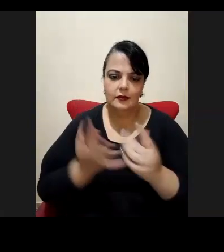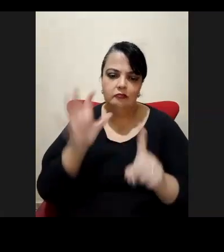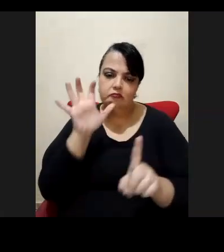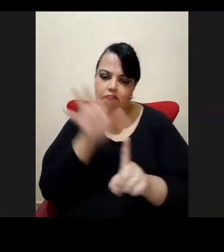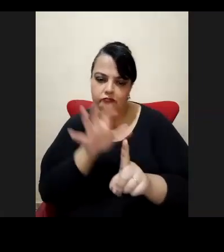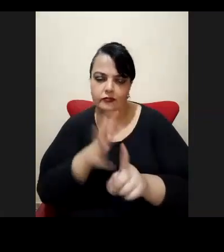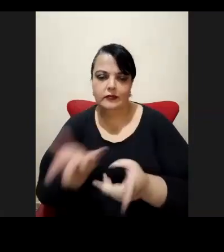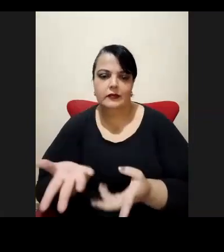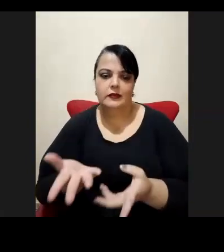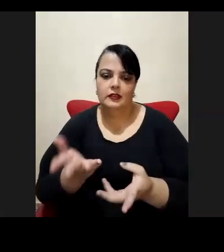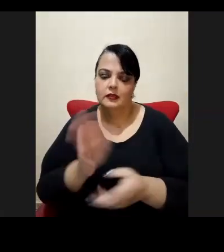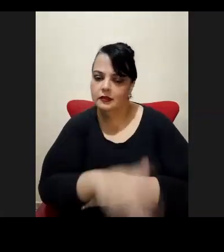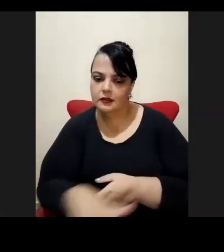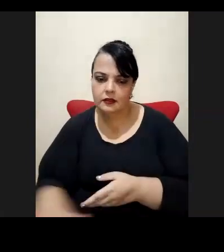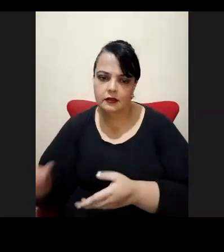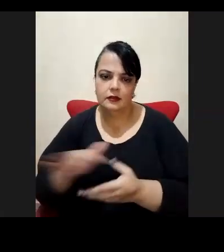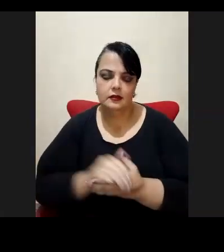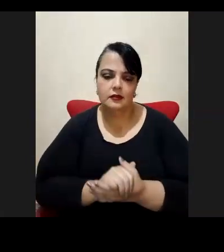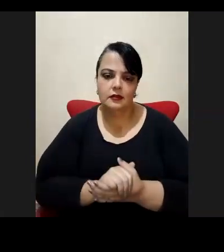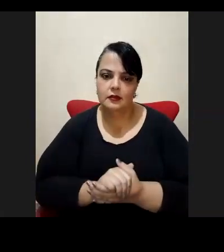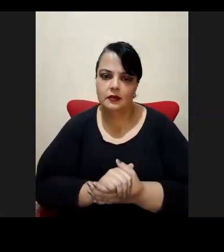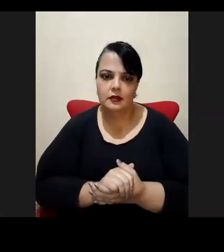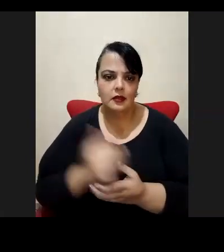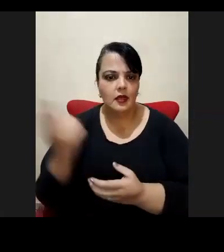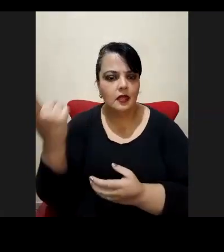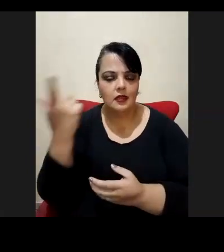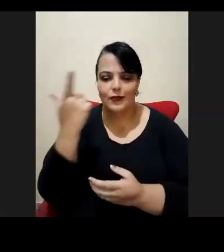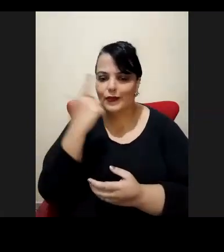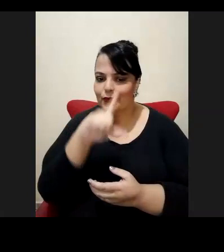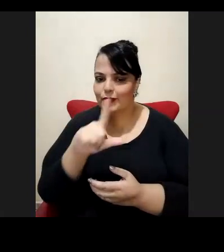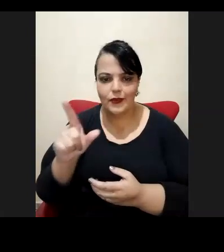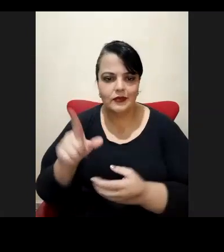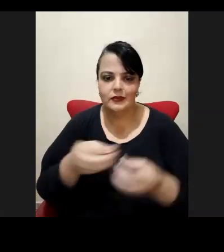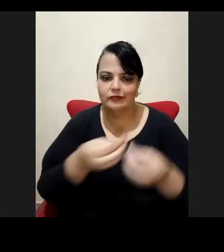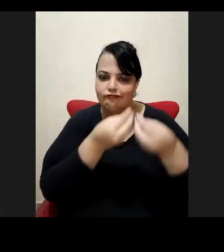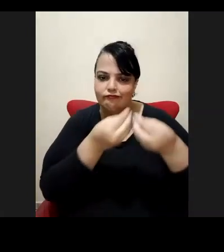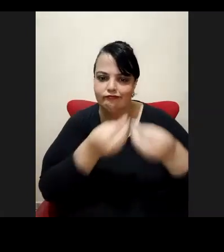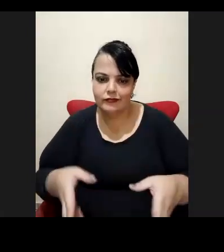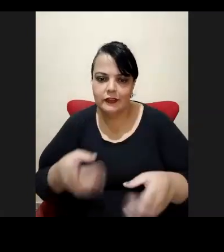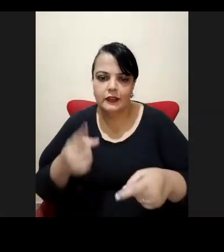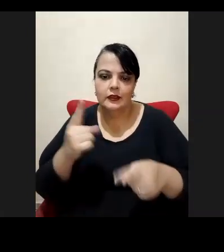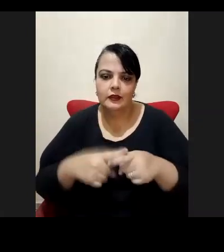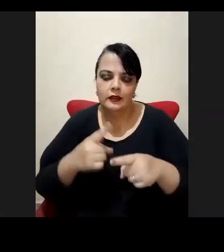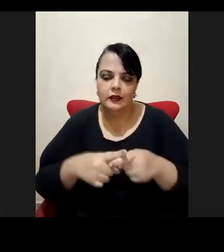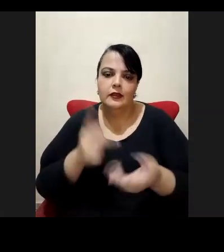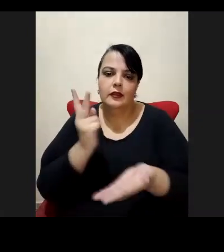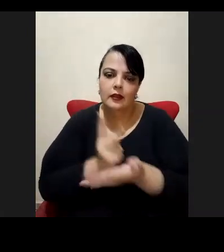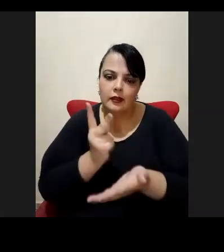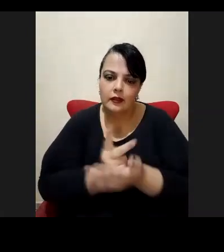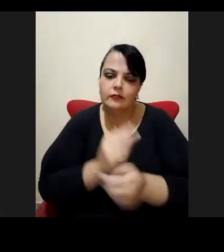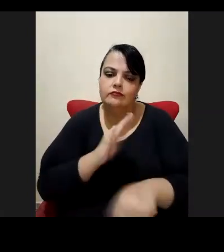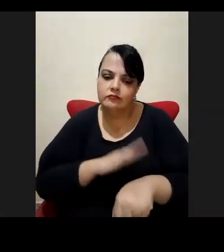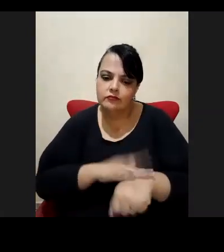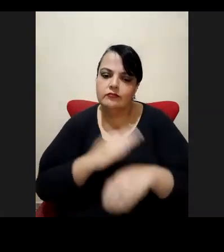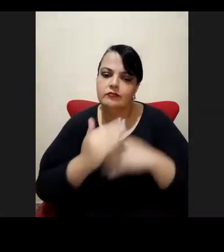para a criança, e aí ela não consegue lidar com frustração mais porque ela é atendida o tempo todo prontamente, e não